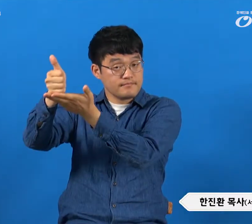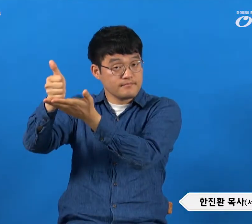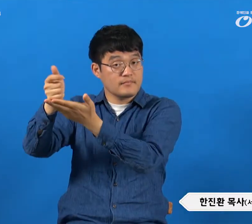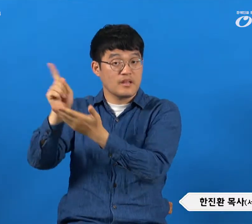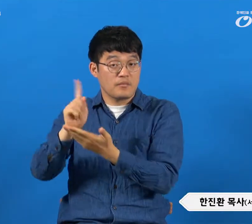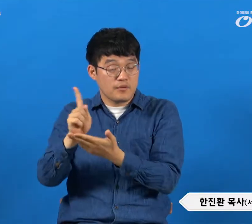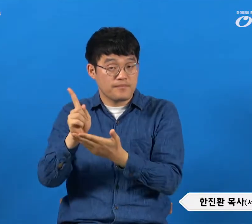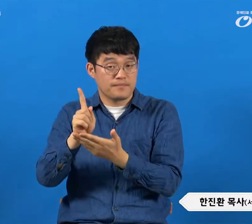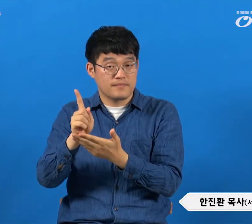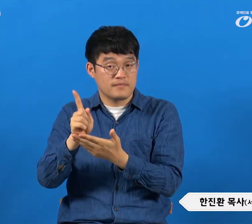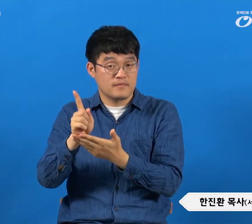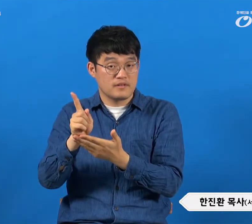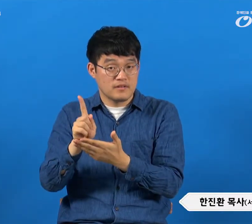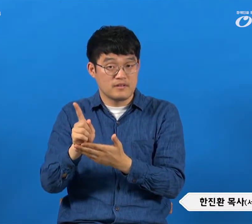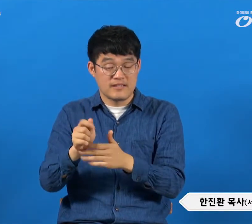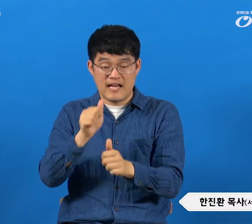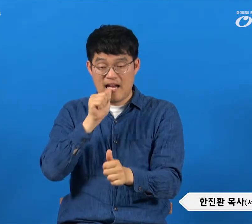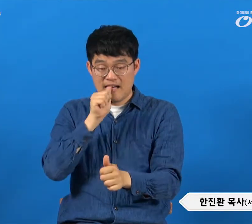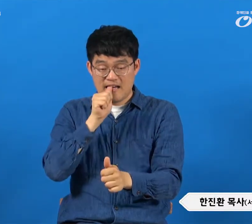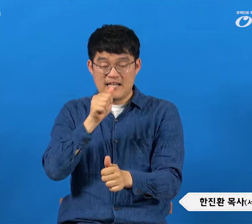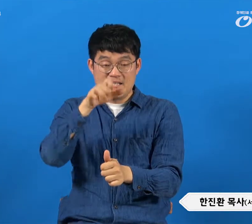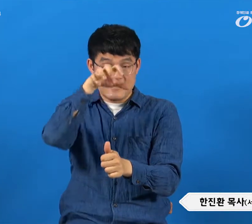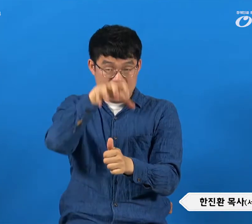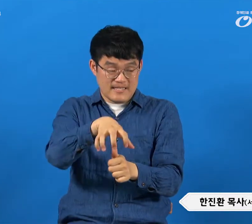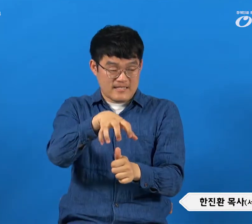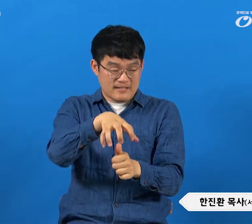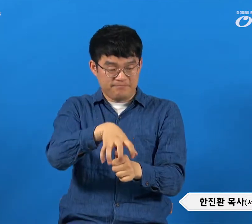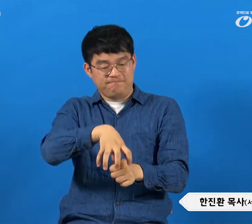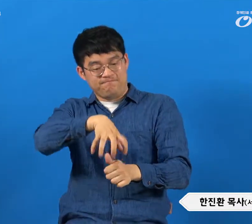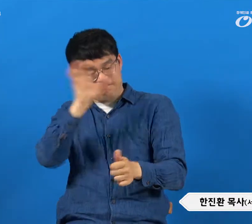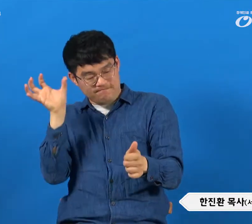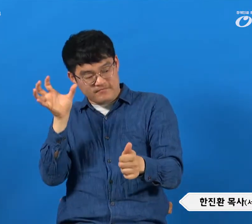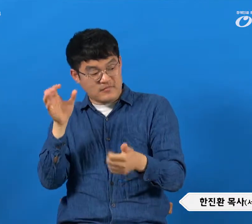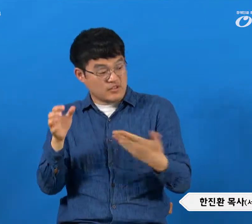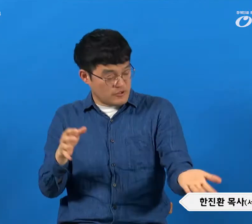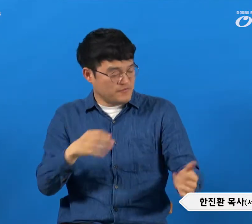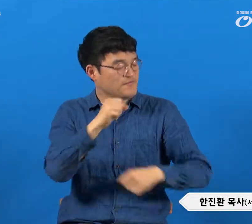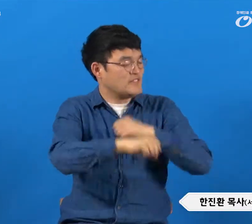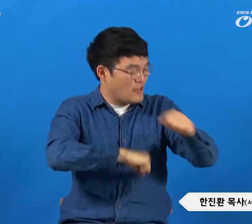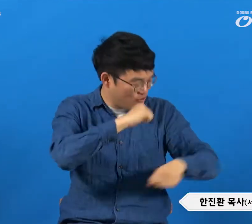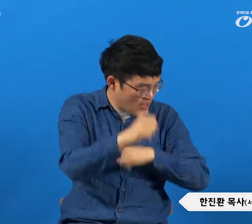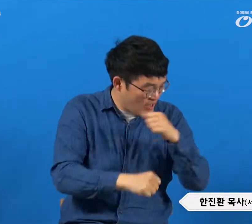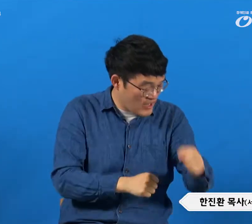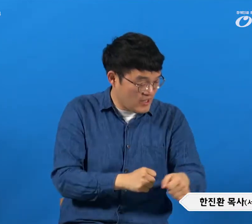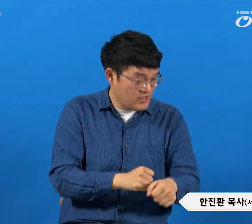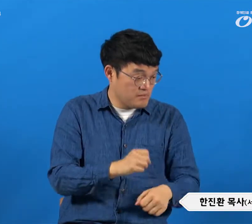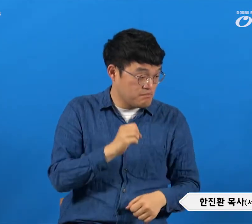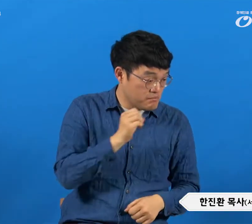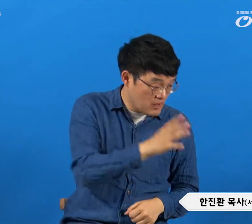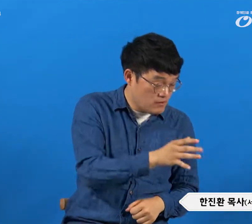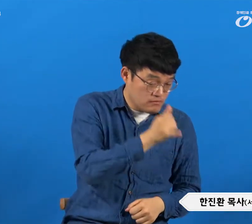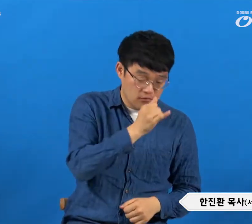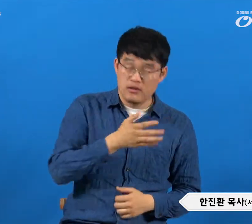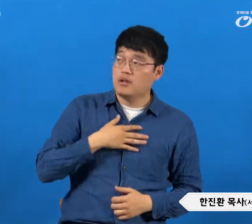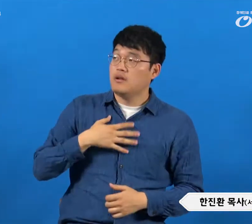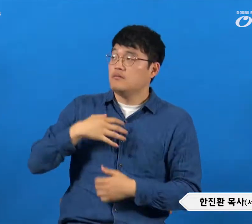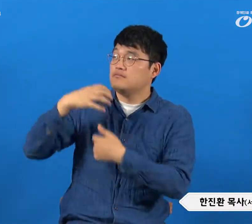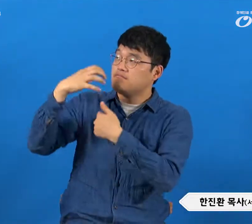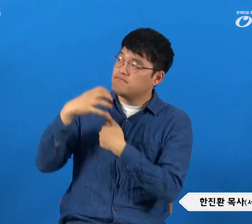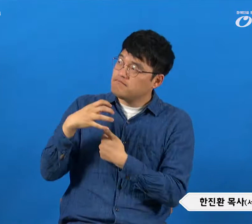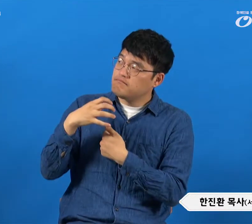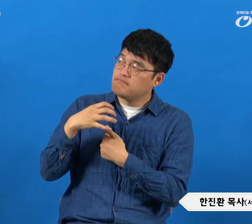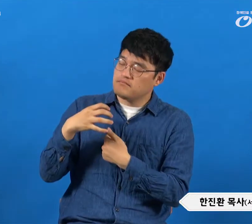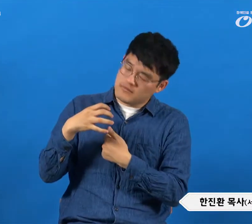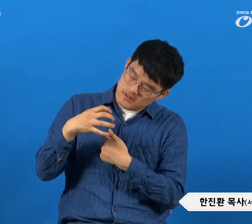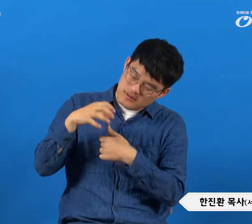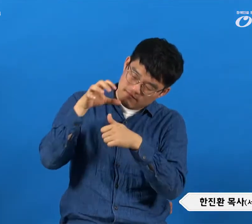예수님께서 감옥문을 활짝 열고 자, 이제 나가자, 너는 자유다 하고 있는데 나는 감옥에 주저앉아가지고 이